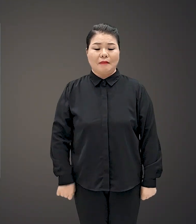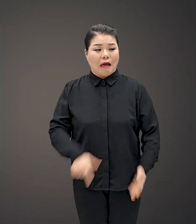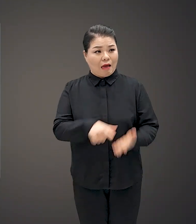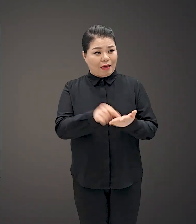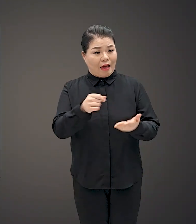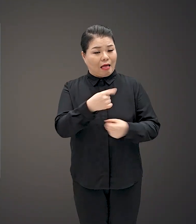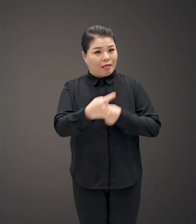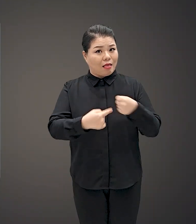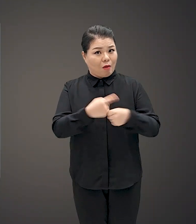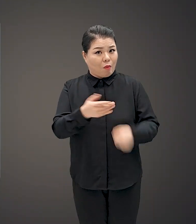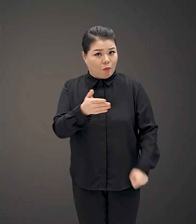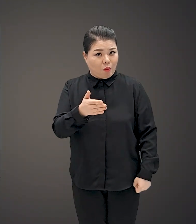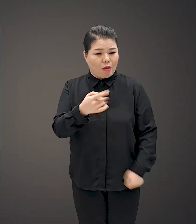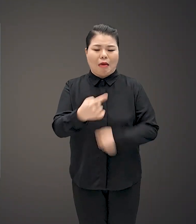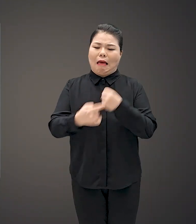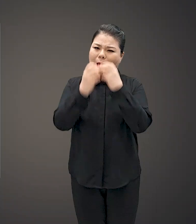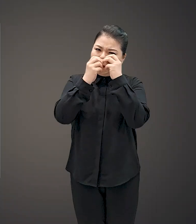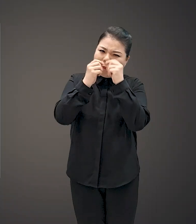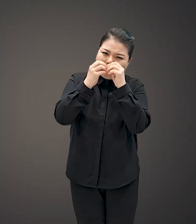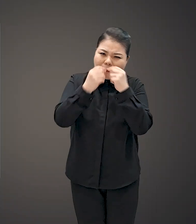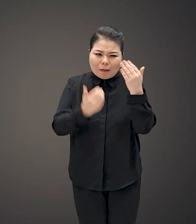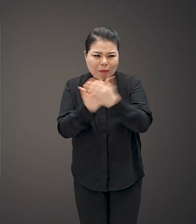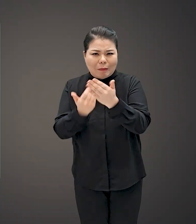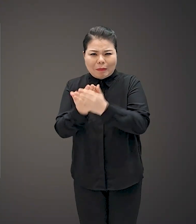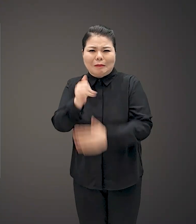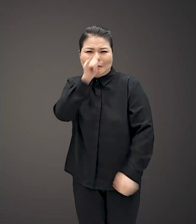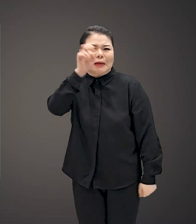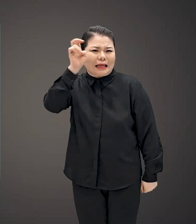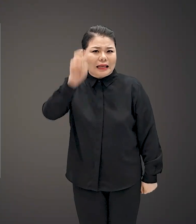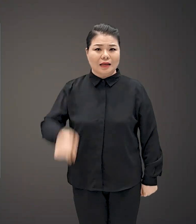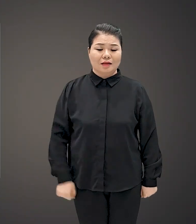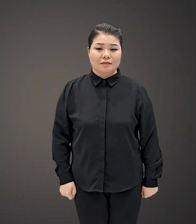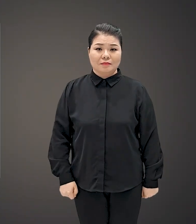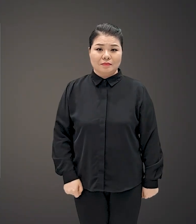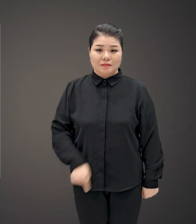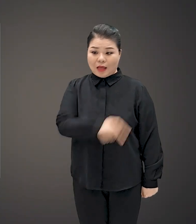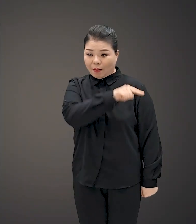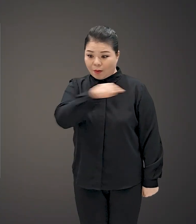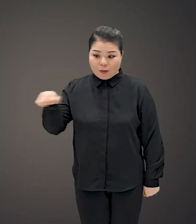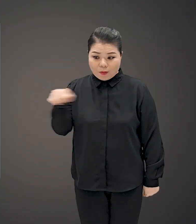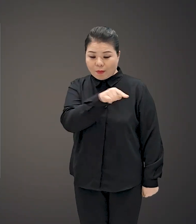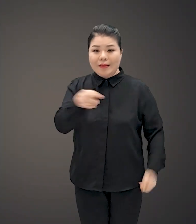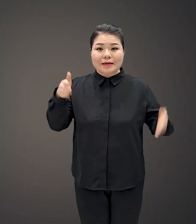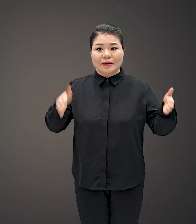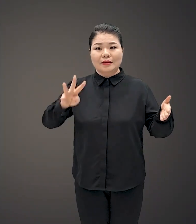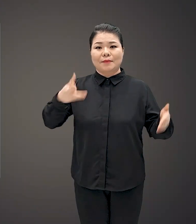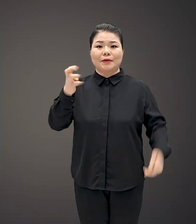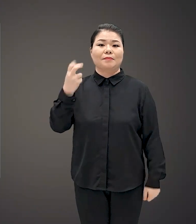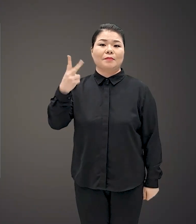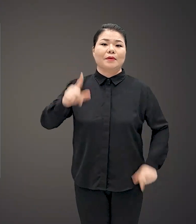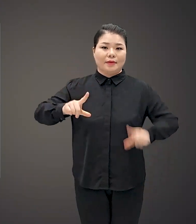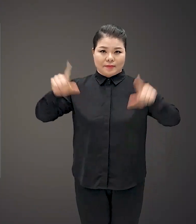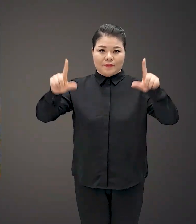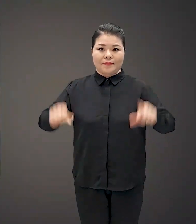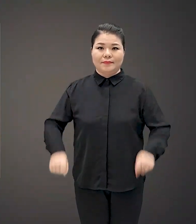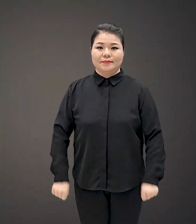아, 1년이요. 1년이면 별의별 일이 다 있었겠지. 소요기간 332일.